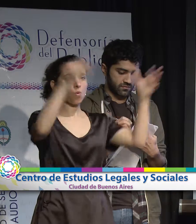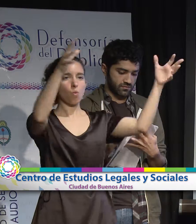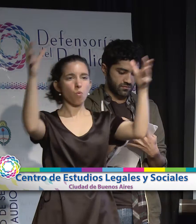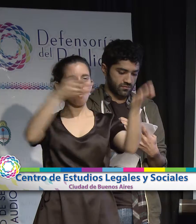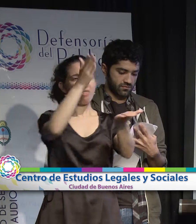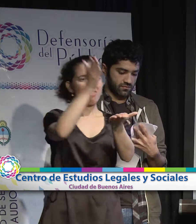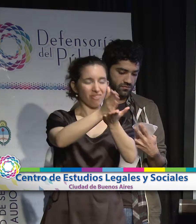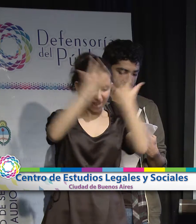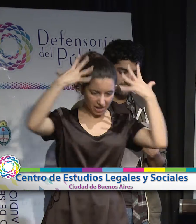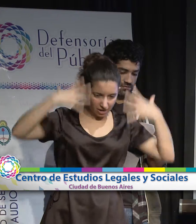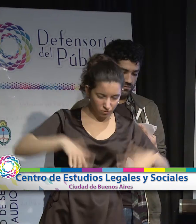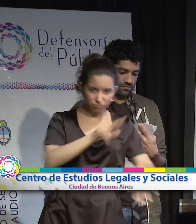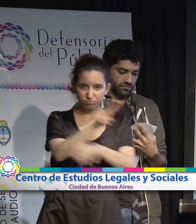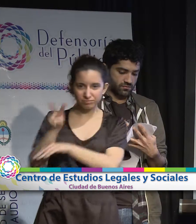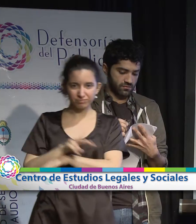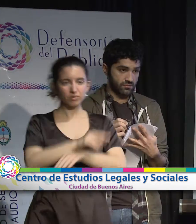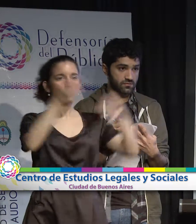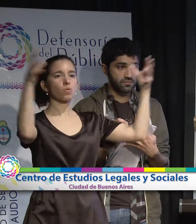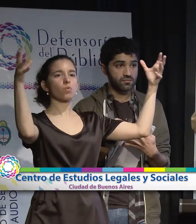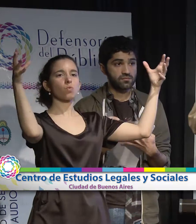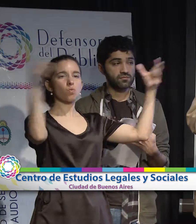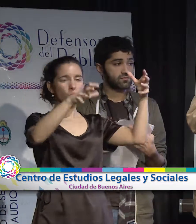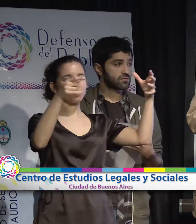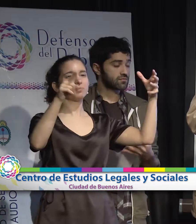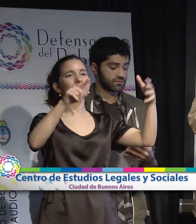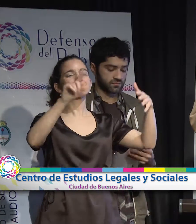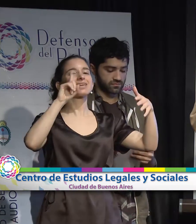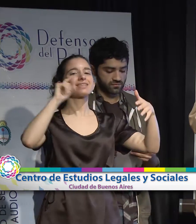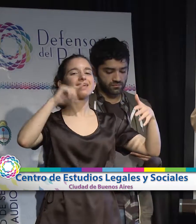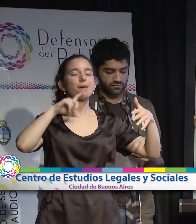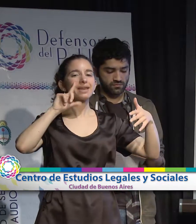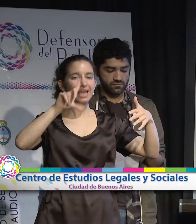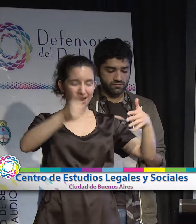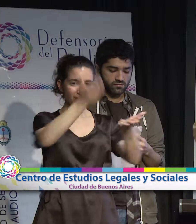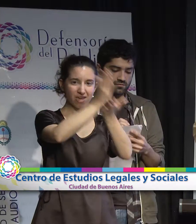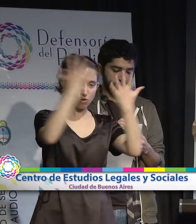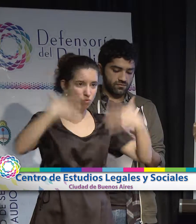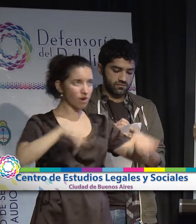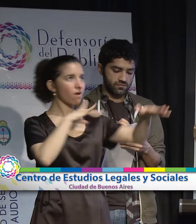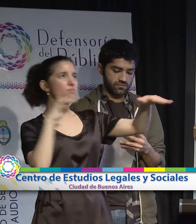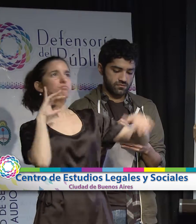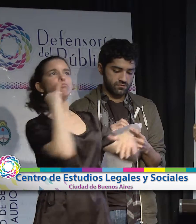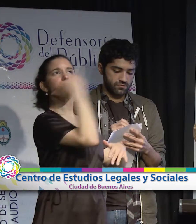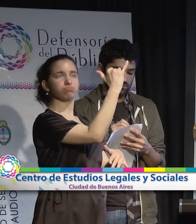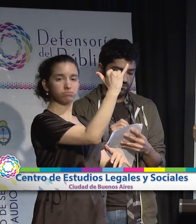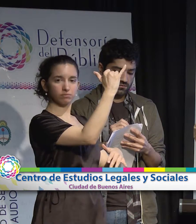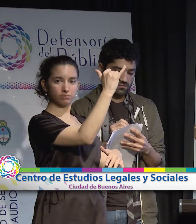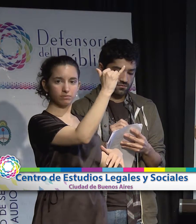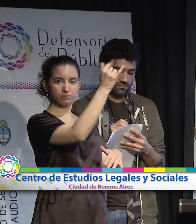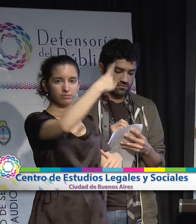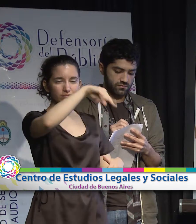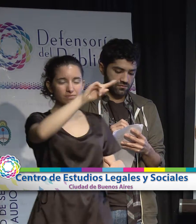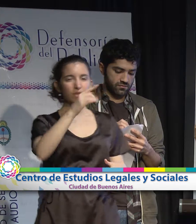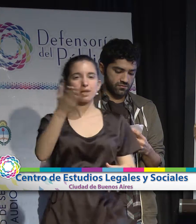particular me estoy refiriendo a la Comisión Interamericana, que mencionó en una decisión del mes